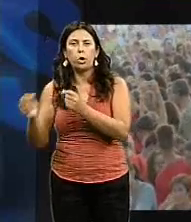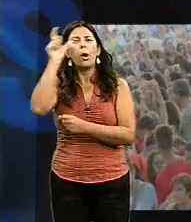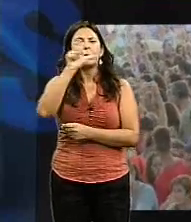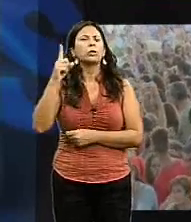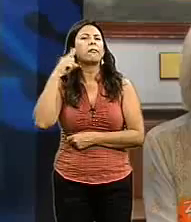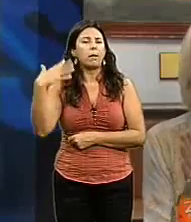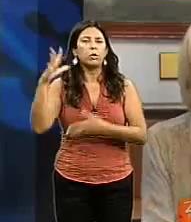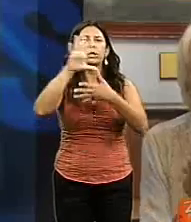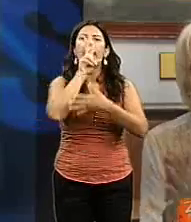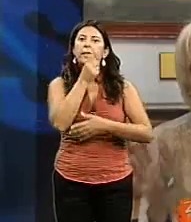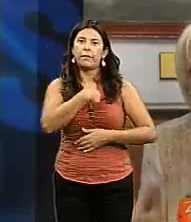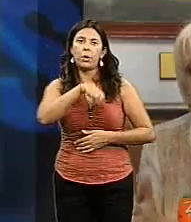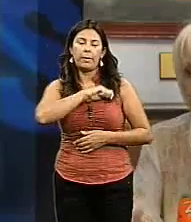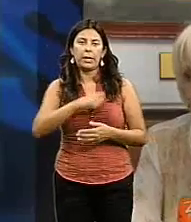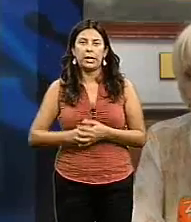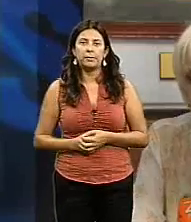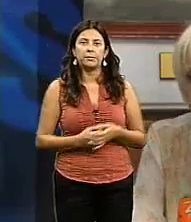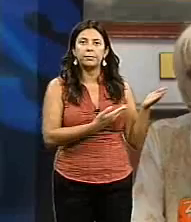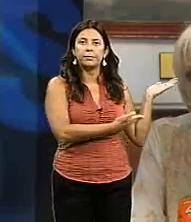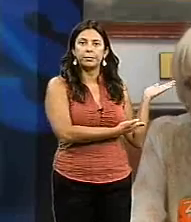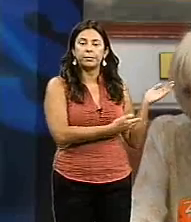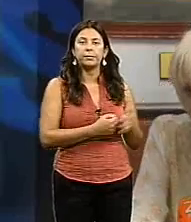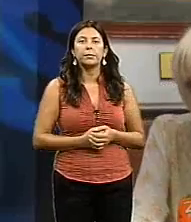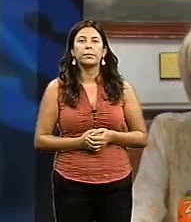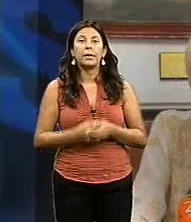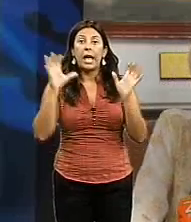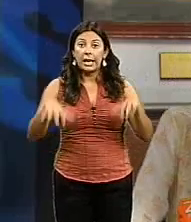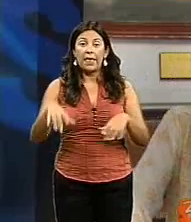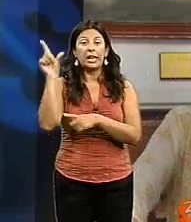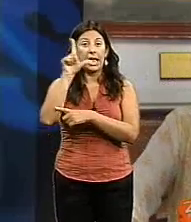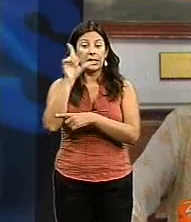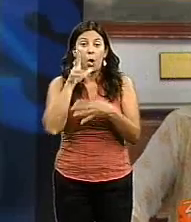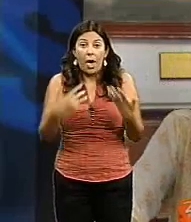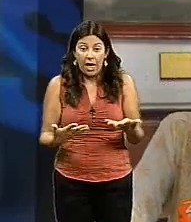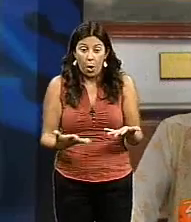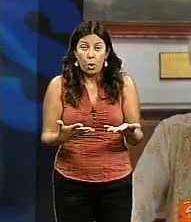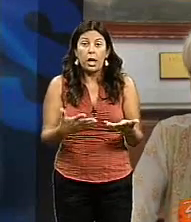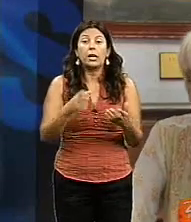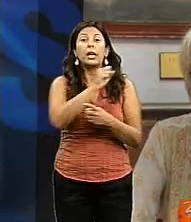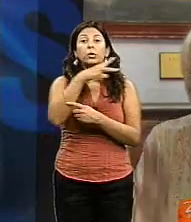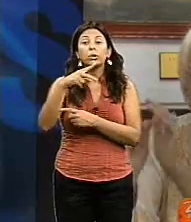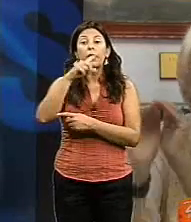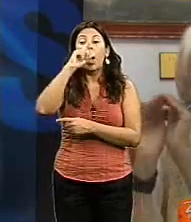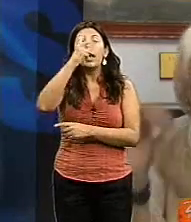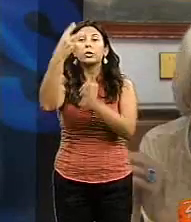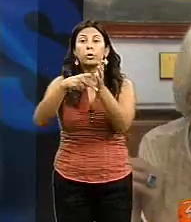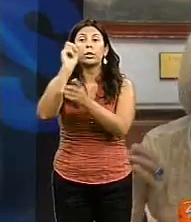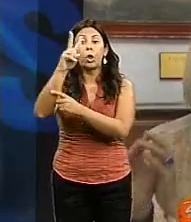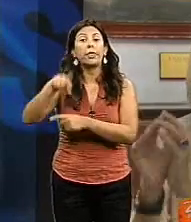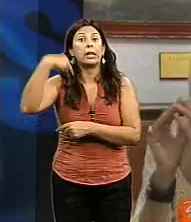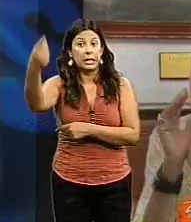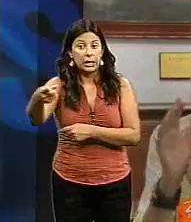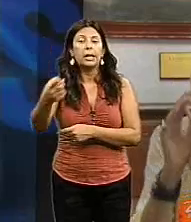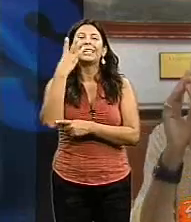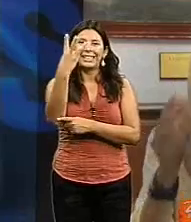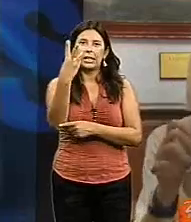Iberoamérica. Que el Cádiz Latino actual va a dar como resultado que en el 12 haya 3